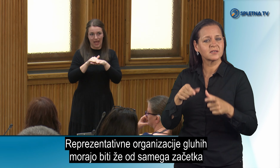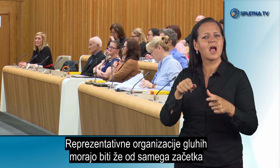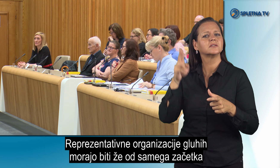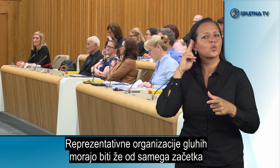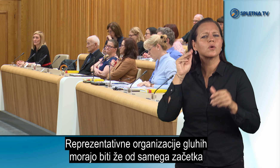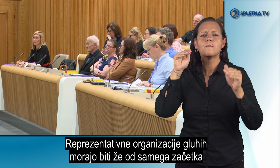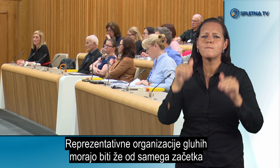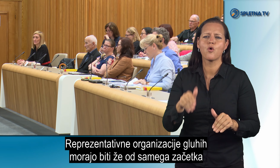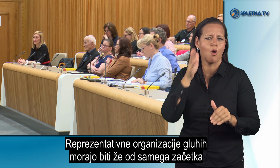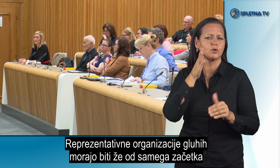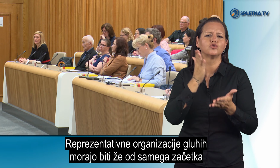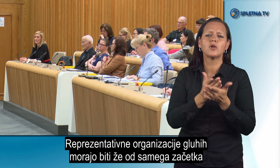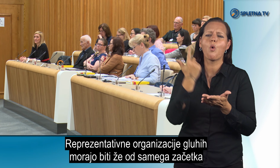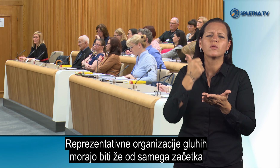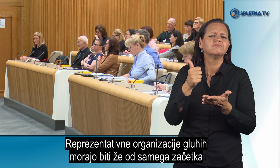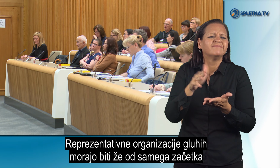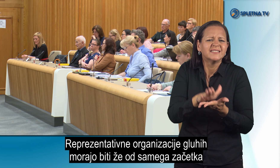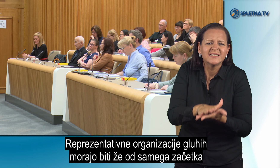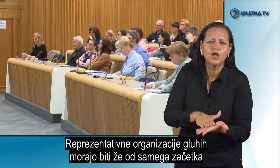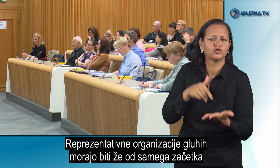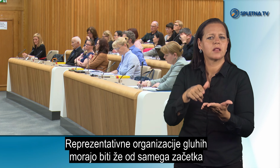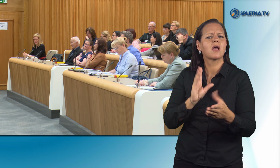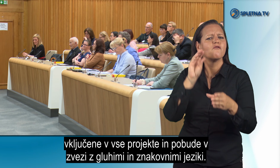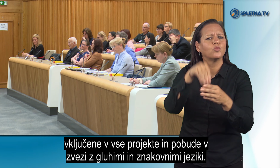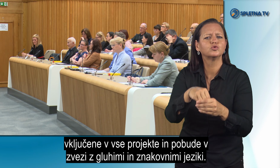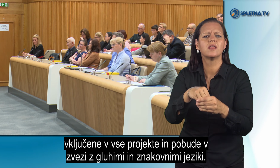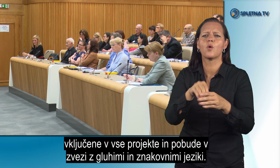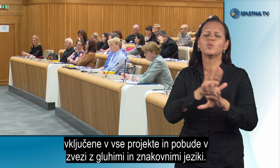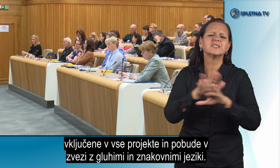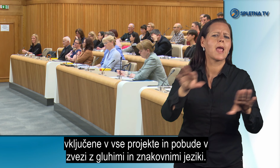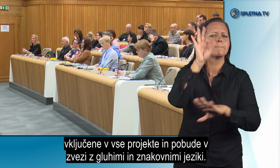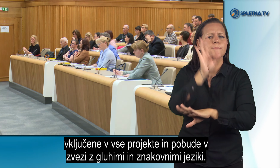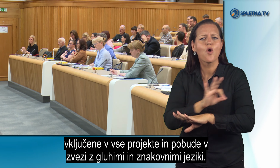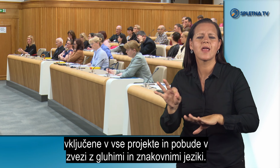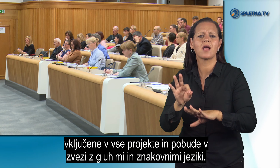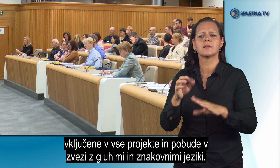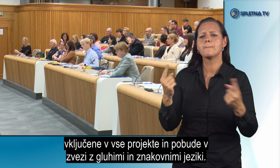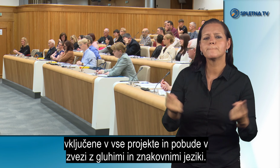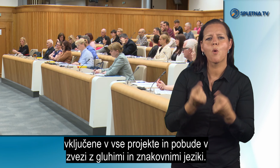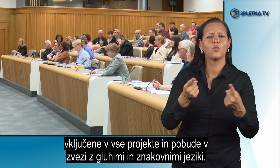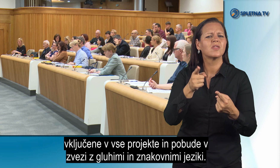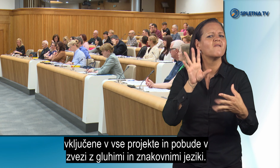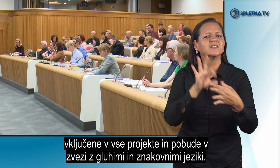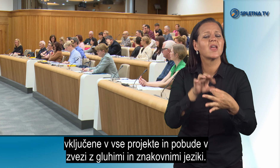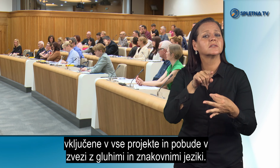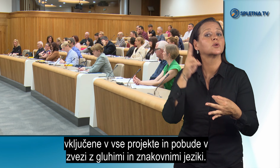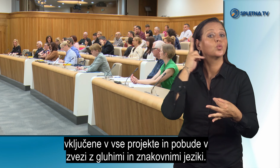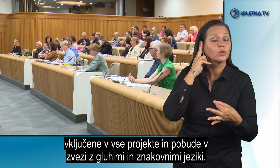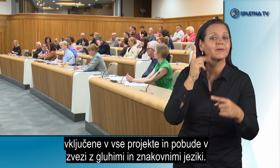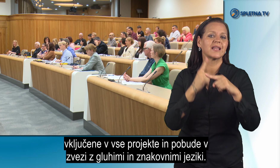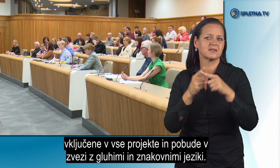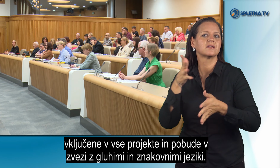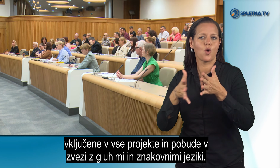Reprezentativne organizacije gluhih morajo biti že od samega začetka vključene v vse projekte in pobude v zvezi z gluhimi